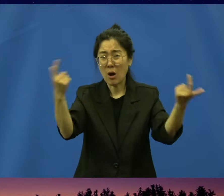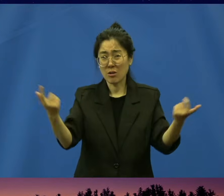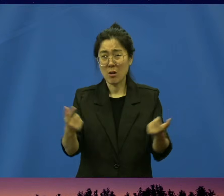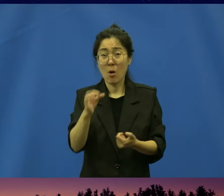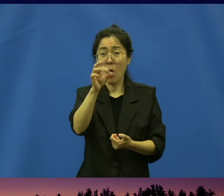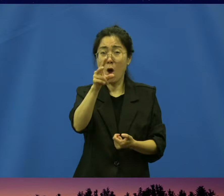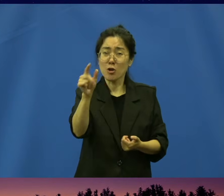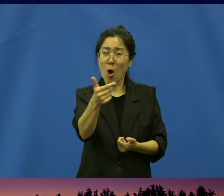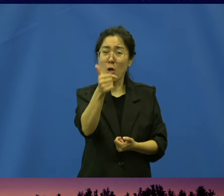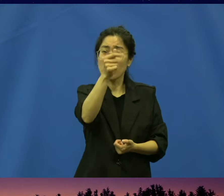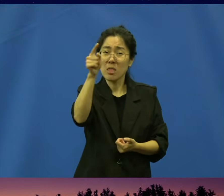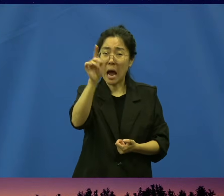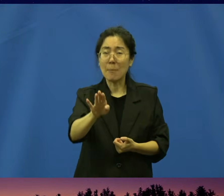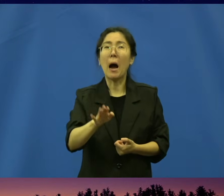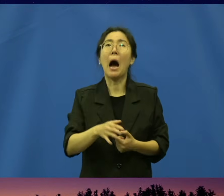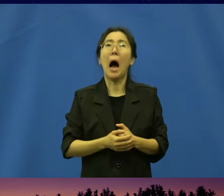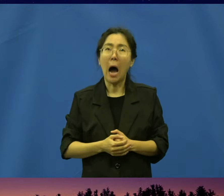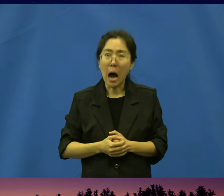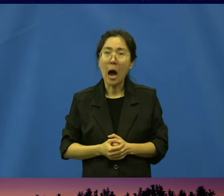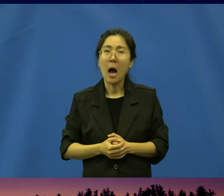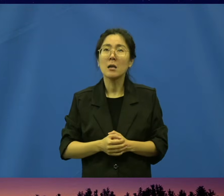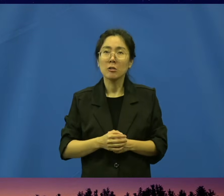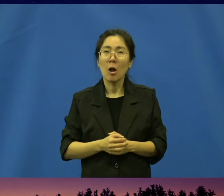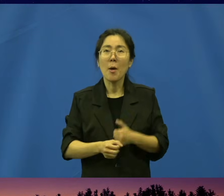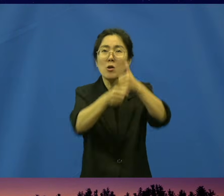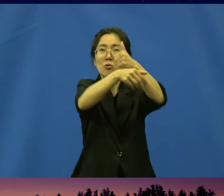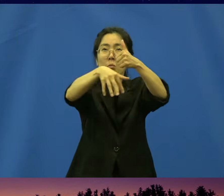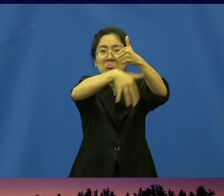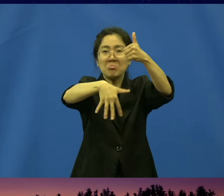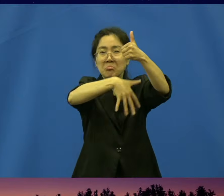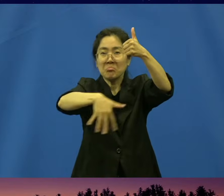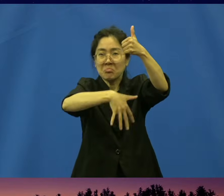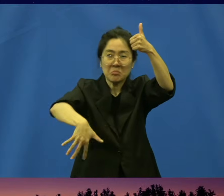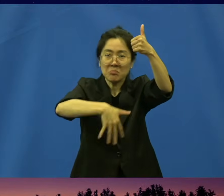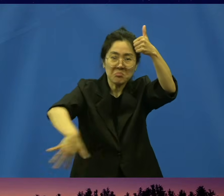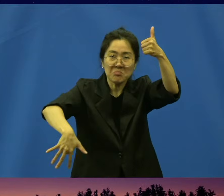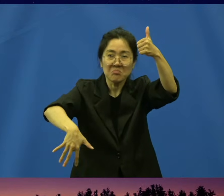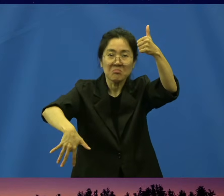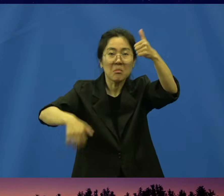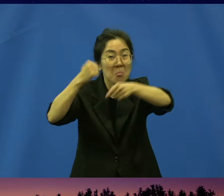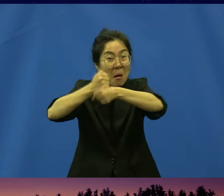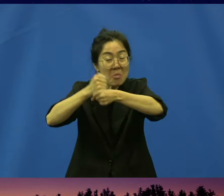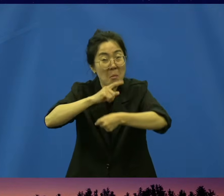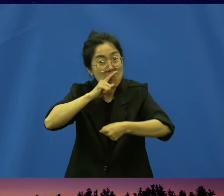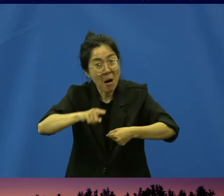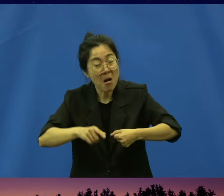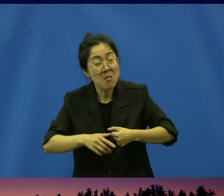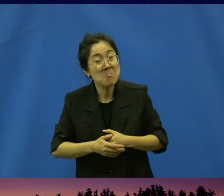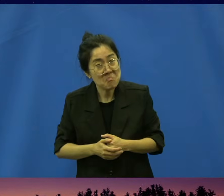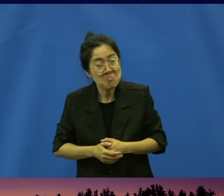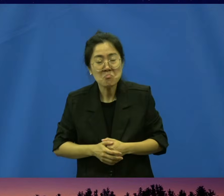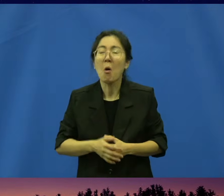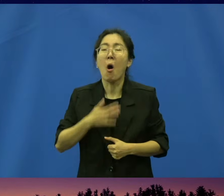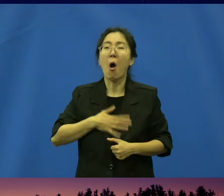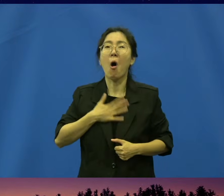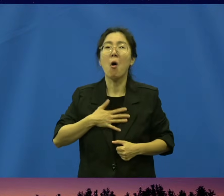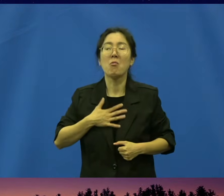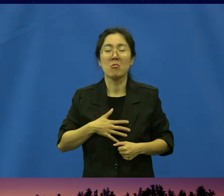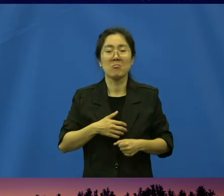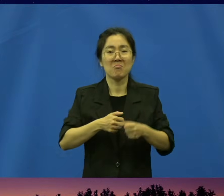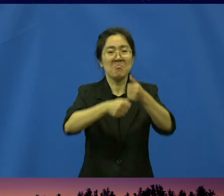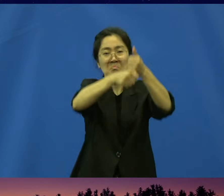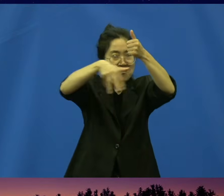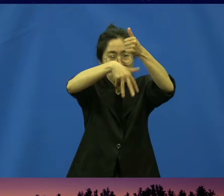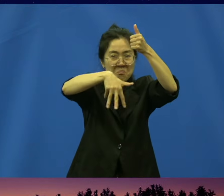연합을 조직화하려면 오히려 더 문제가 생깁니다. 사실 에큐메니컬 운동은 또 다른 많은